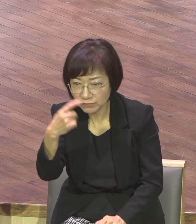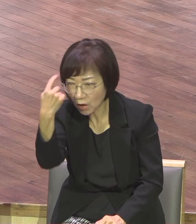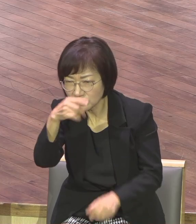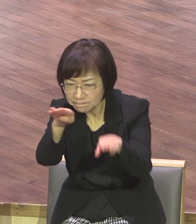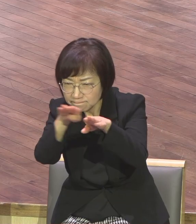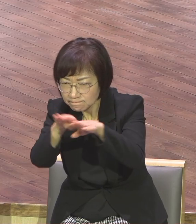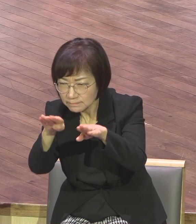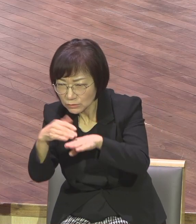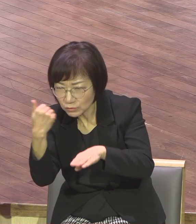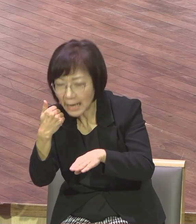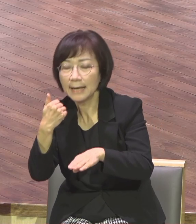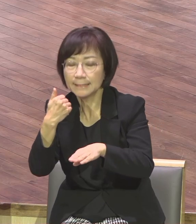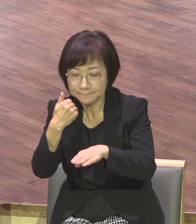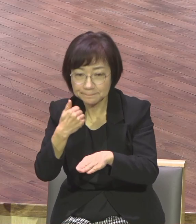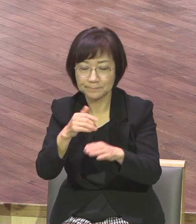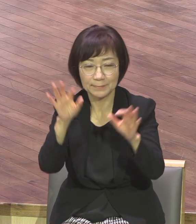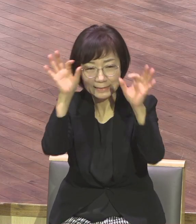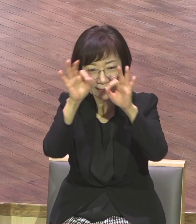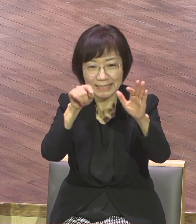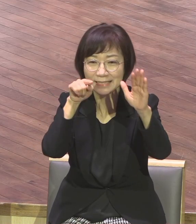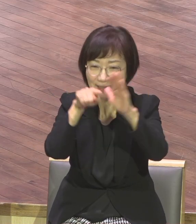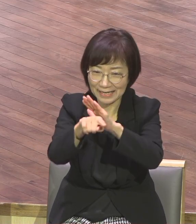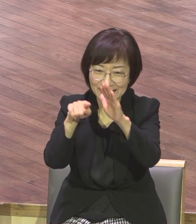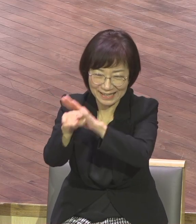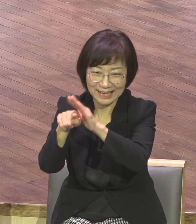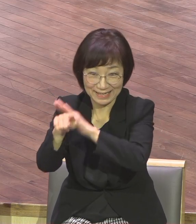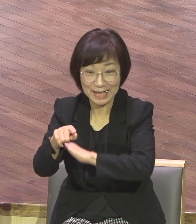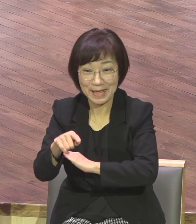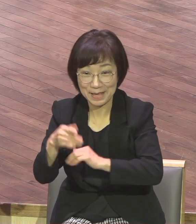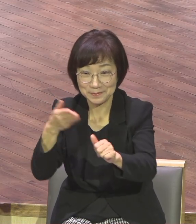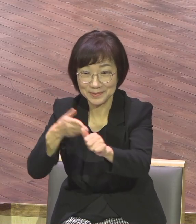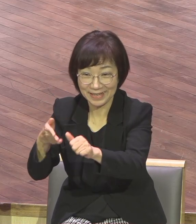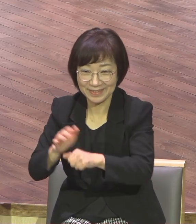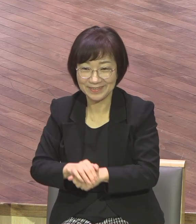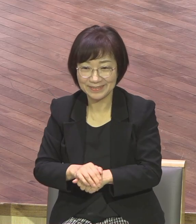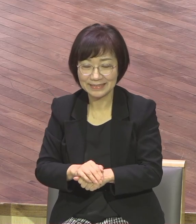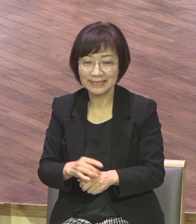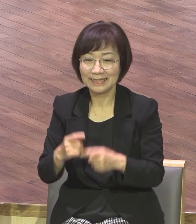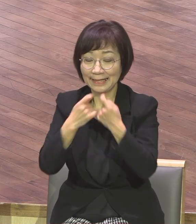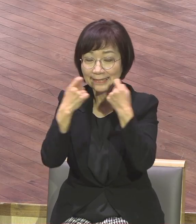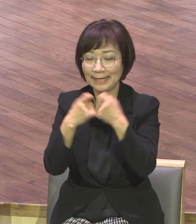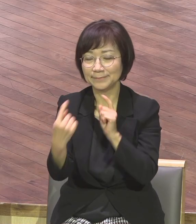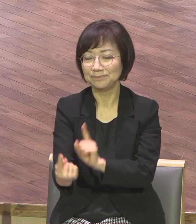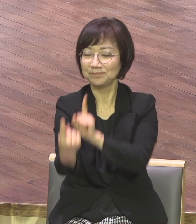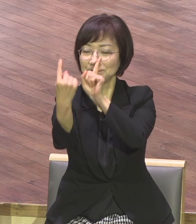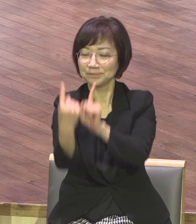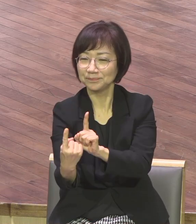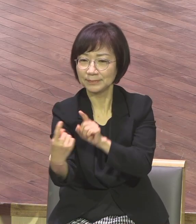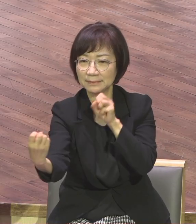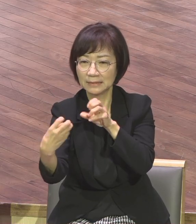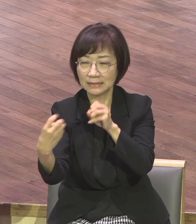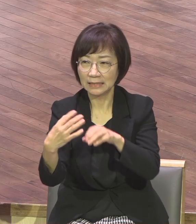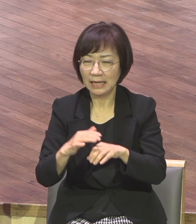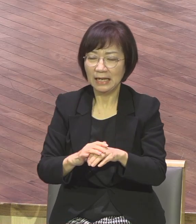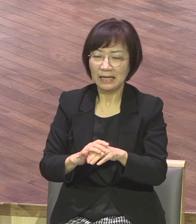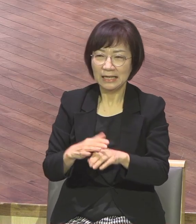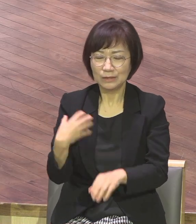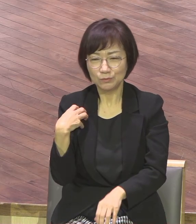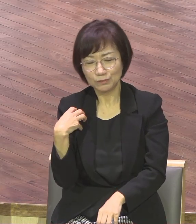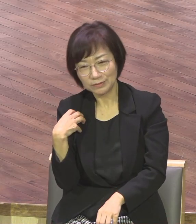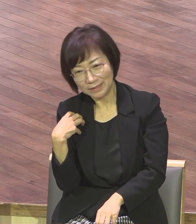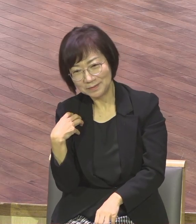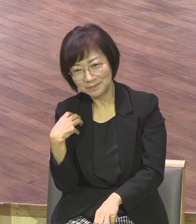3인 1조가 되어서 한번 찾아보세요. 1대1을 만나면 어색할 수 있어요. 1대1을 만나면 대화도 또 제한되어